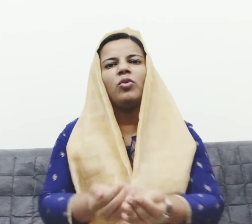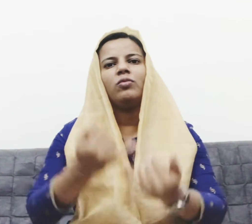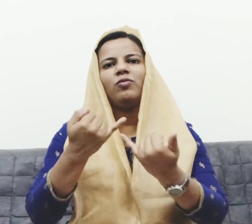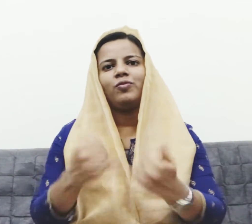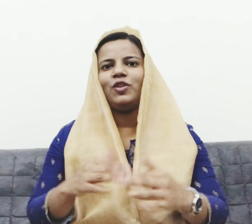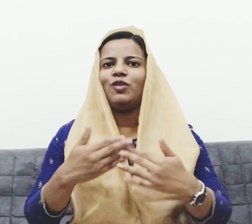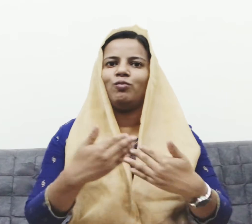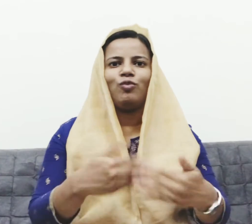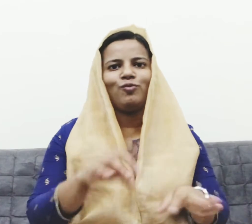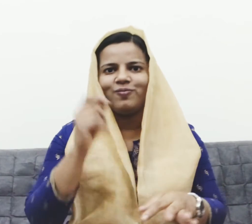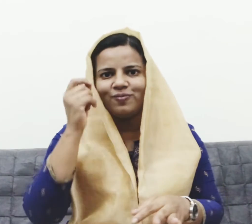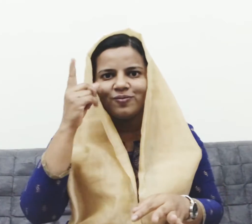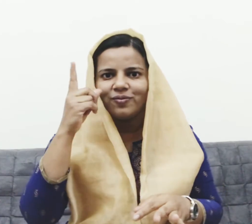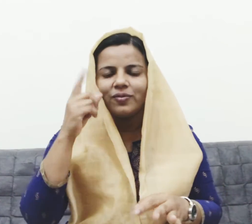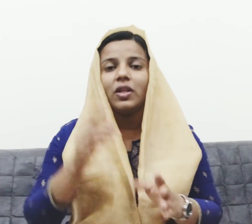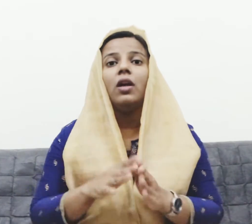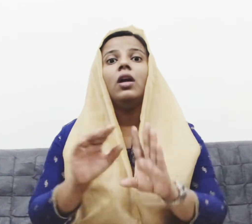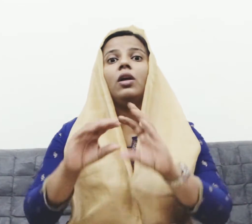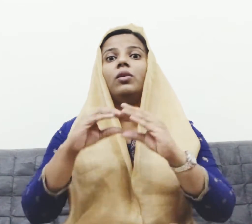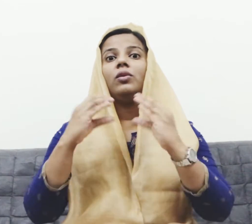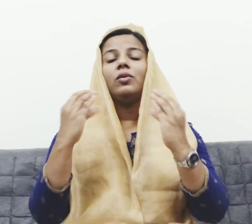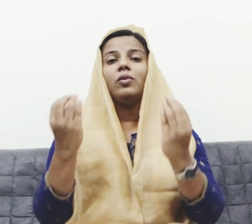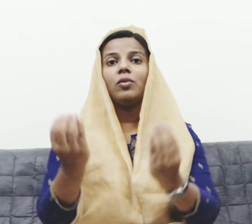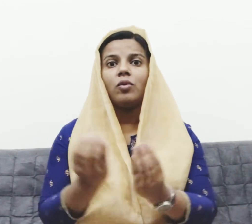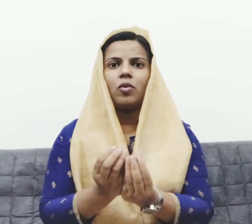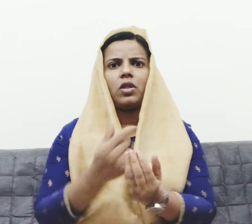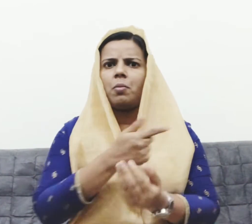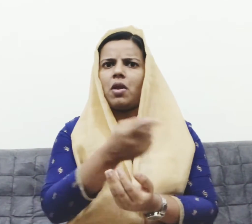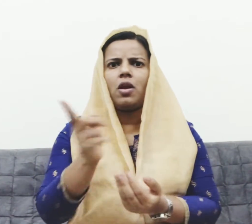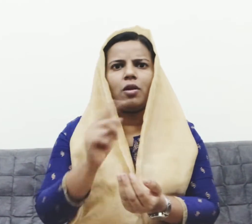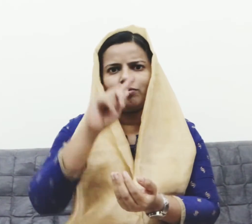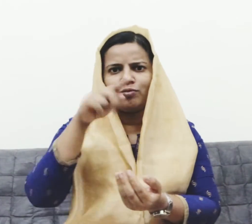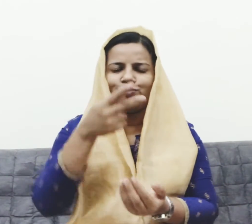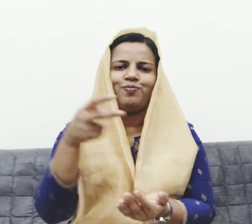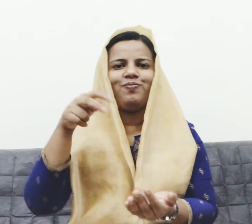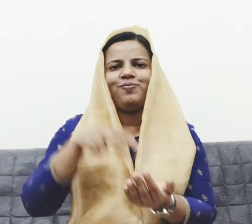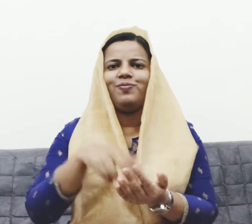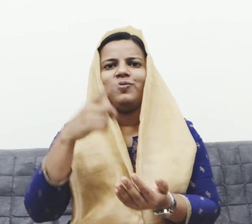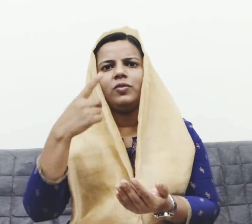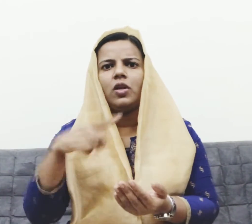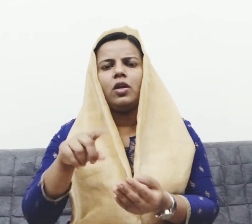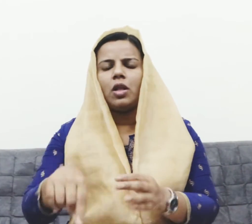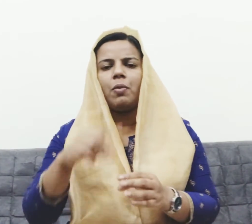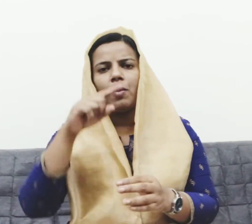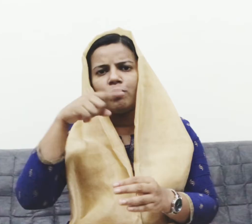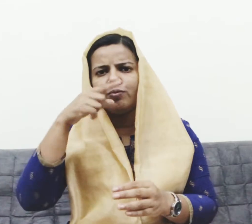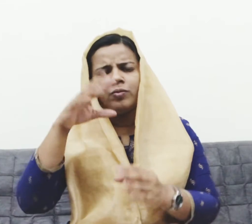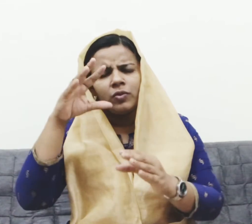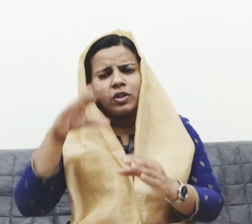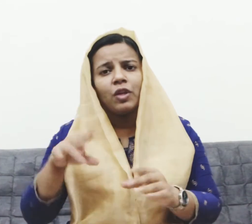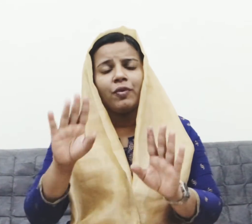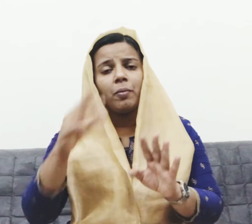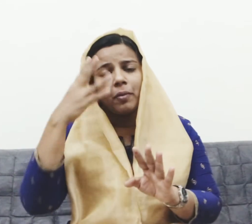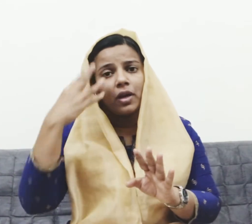പോകാൻ സാധ്യതയുണ്ട്. അതുപോലെ ലോകം, ഈ നമ്മൾ ലോകത്തിൽ ആജീവിക്കുന്നത്, നമ്മൾ ഈ ഭൂമിയിൽ നിന്ന് മാറ്റപ്പെടുന്നത് വരെയും